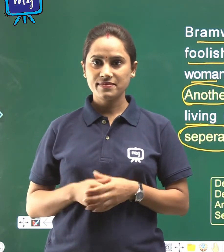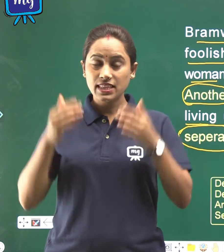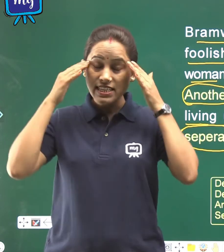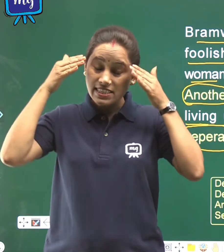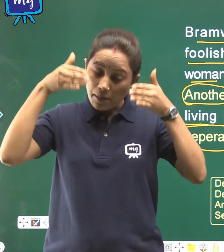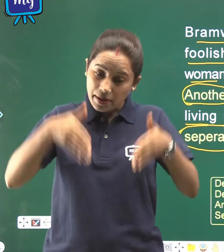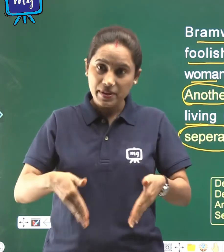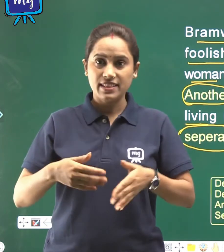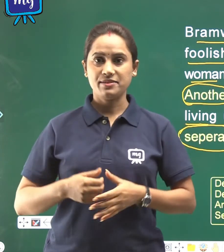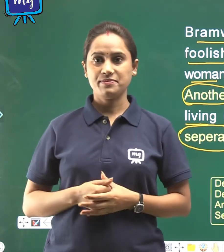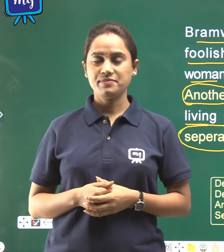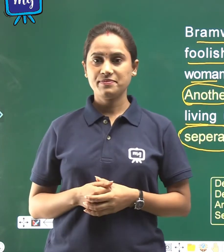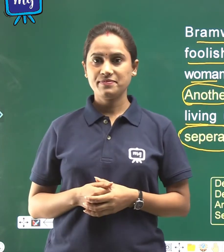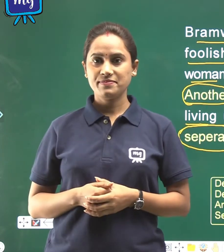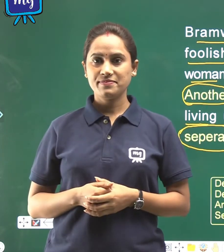समर्पित,